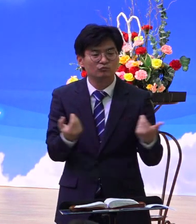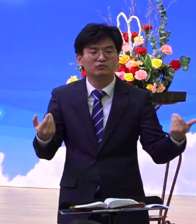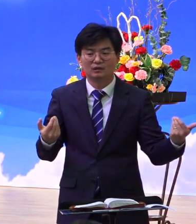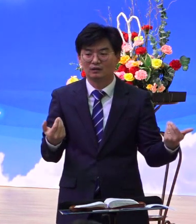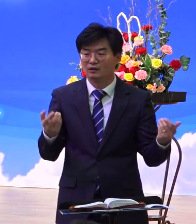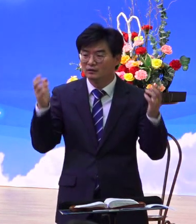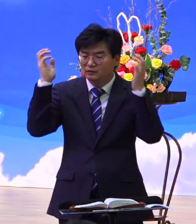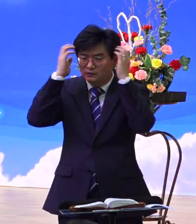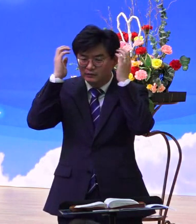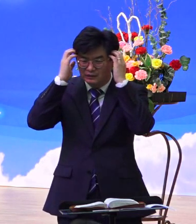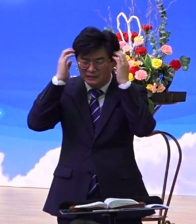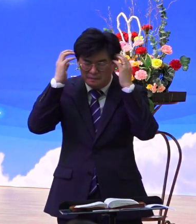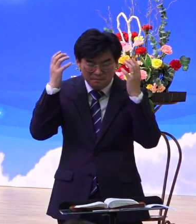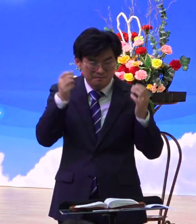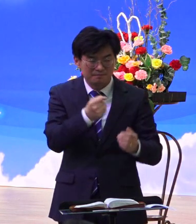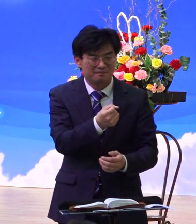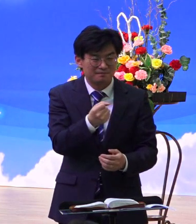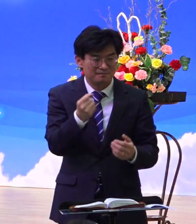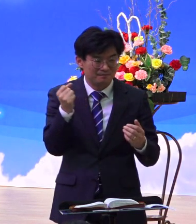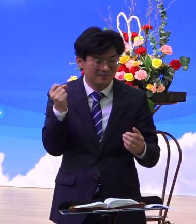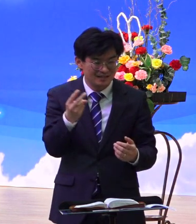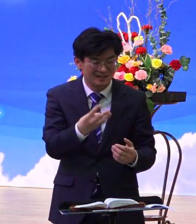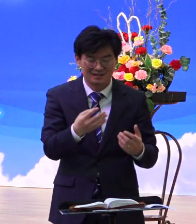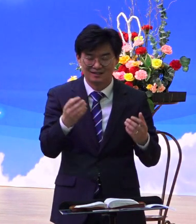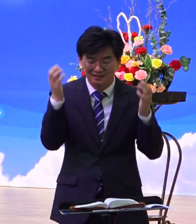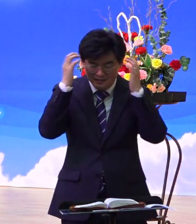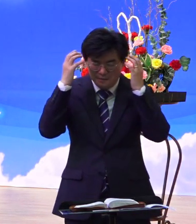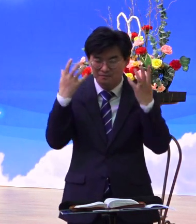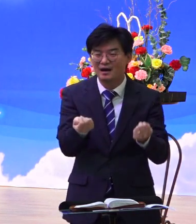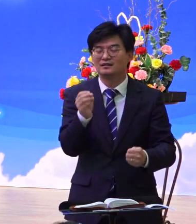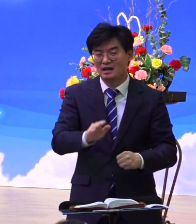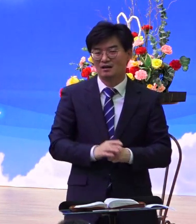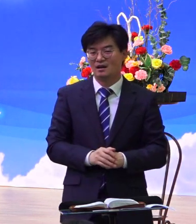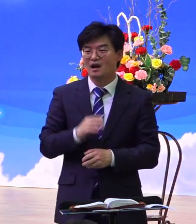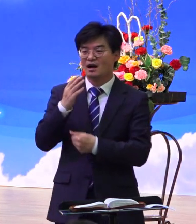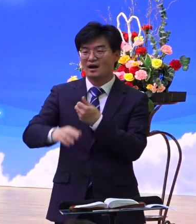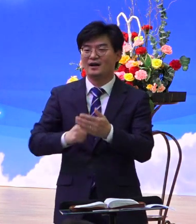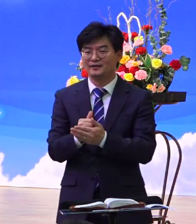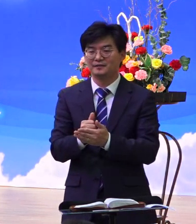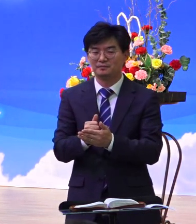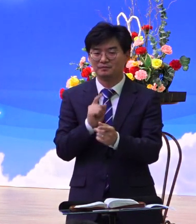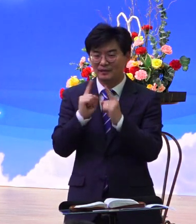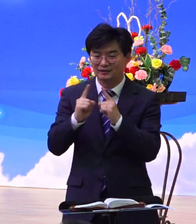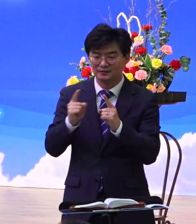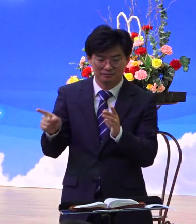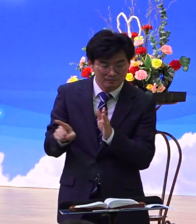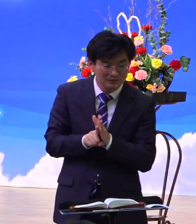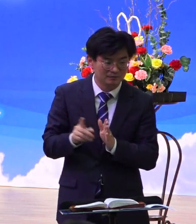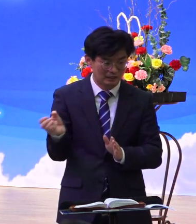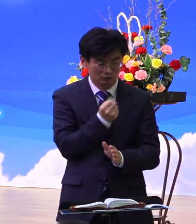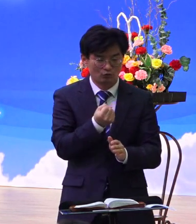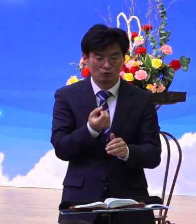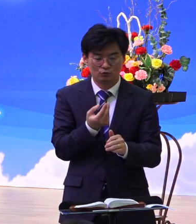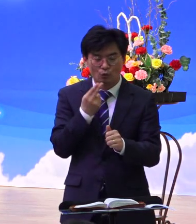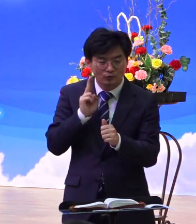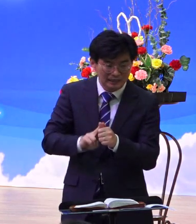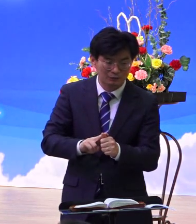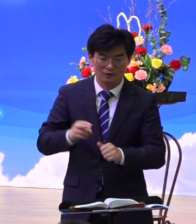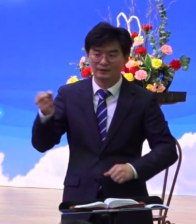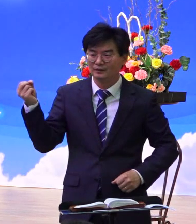붙잡고 하나님의 말씀을 펼치고 읽으면서 다시 일어섰고 또다시 도전했습니다. 그의